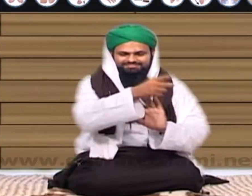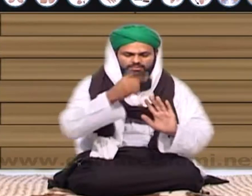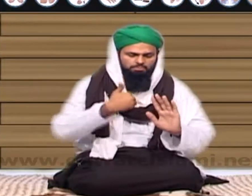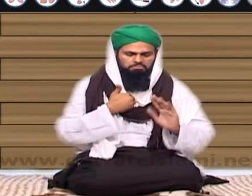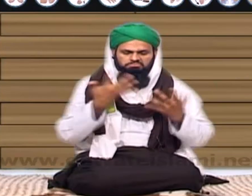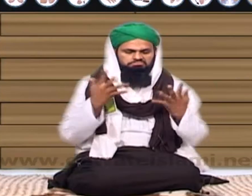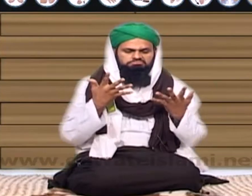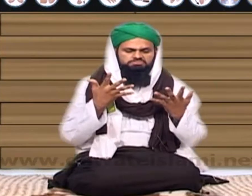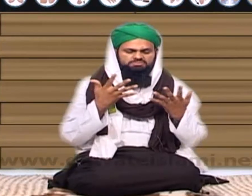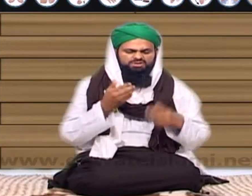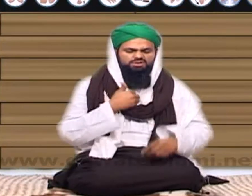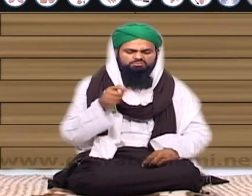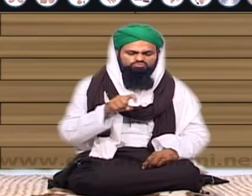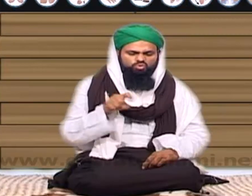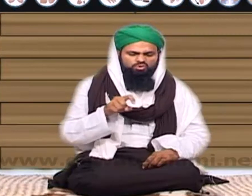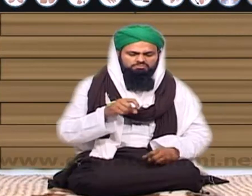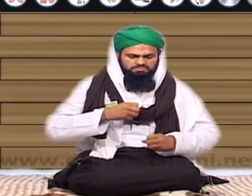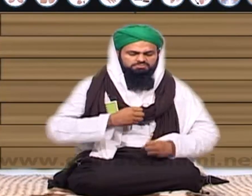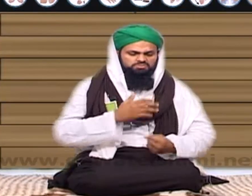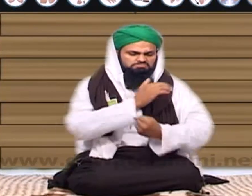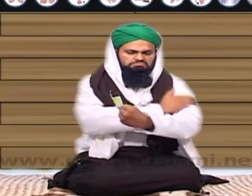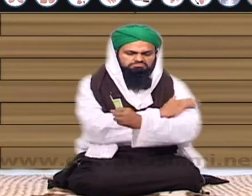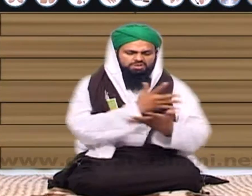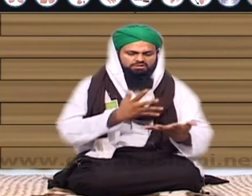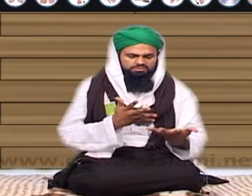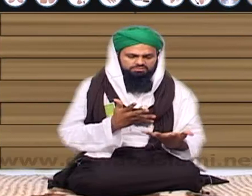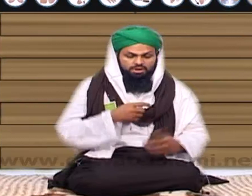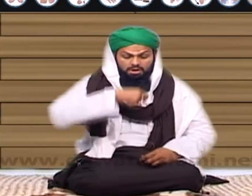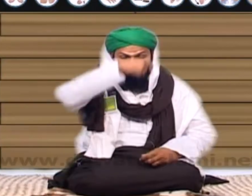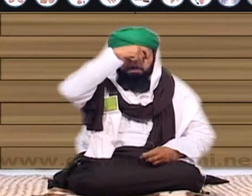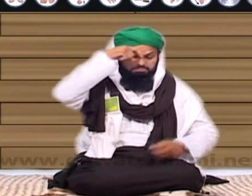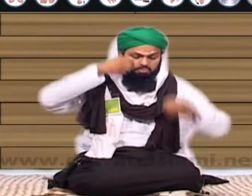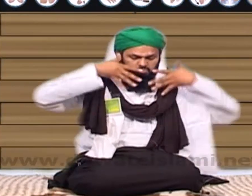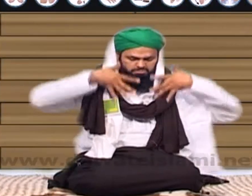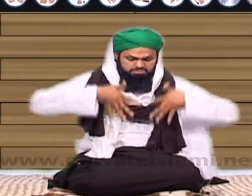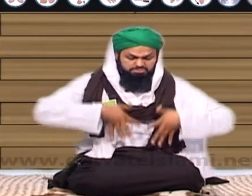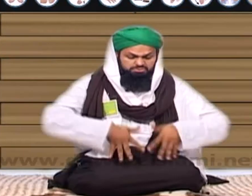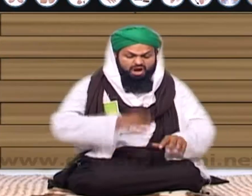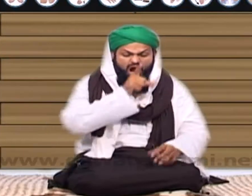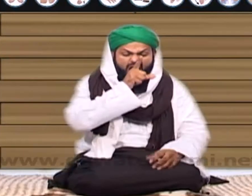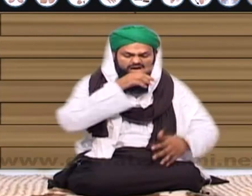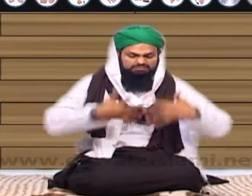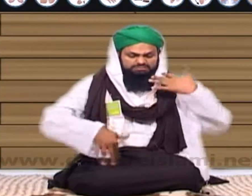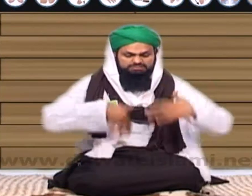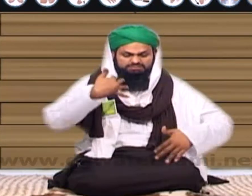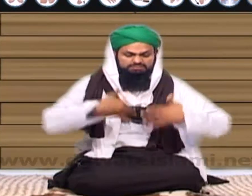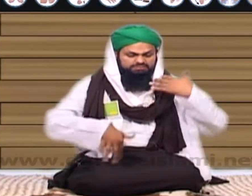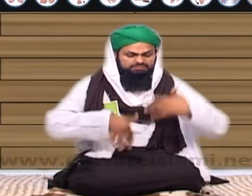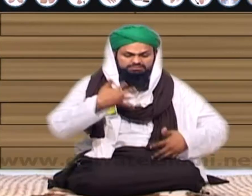ہوا صحیح نہیں آ رہی, یہ میری کمزوری ہے, یا مجھ میں برداشت نہیں قوت کی گرمی, مجھے پسینے آ رہے ہیں, مجھے تپش لگ